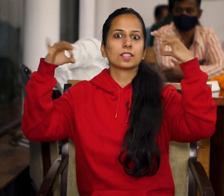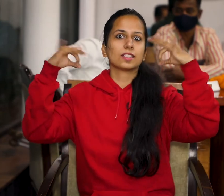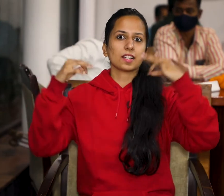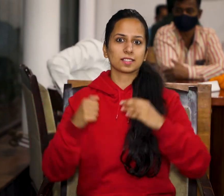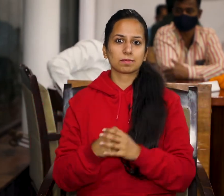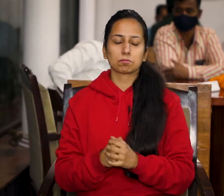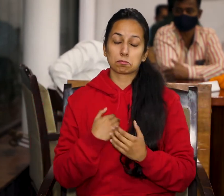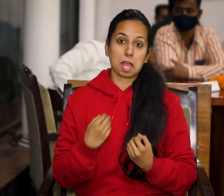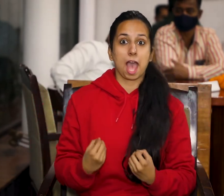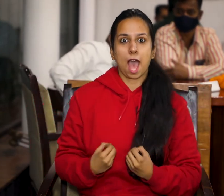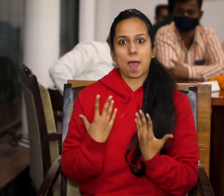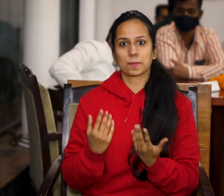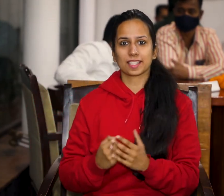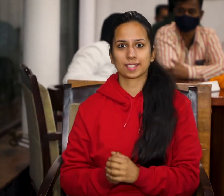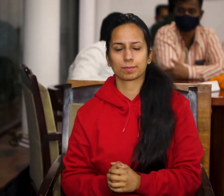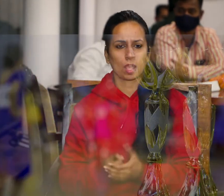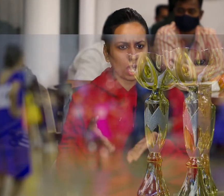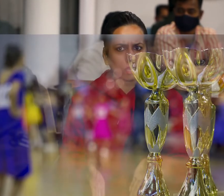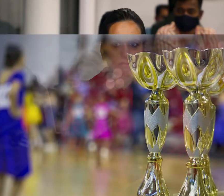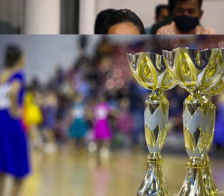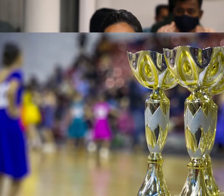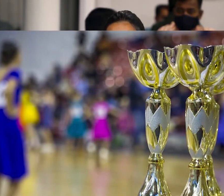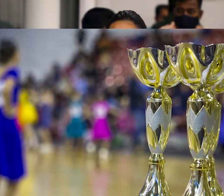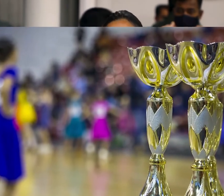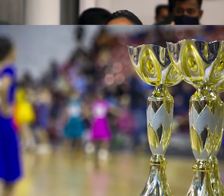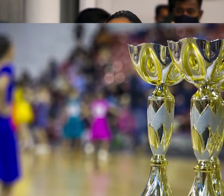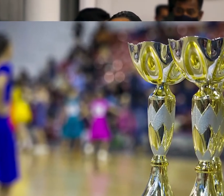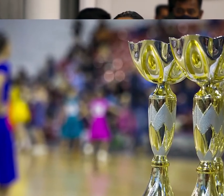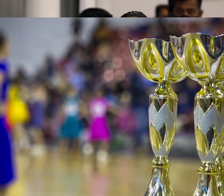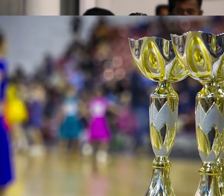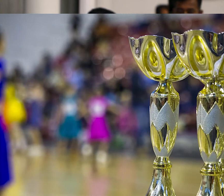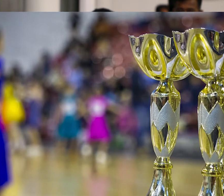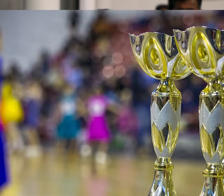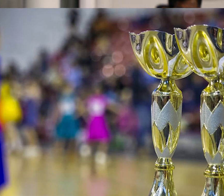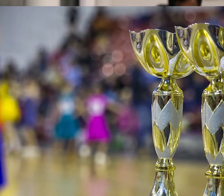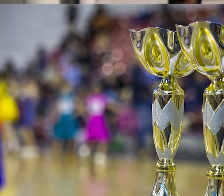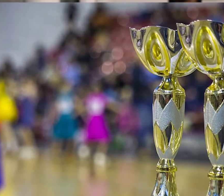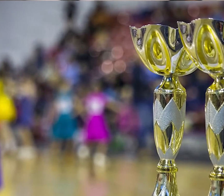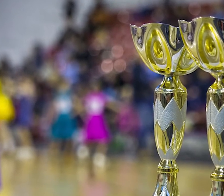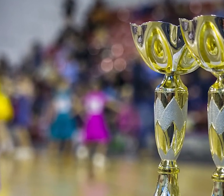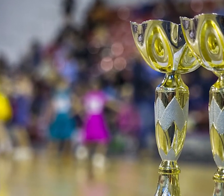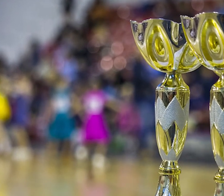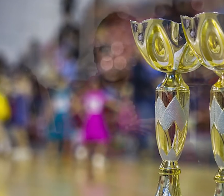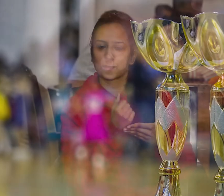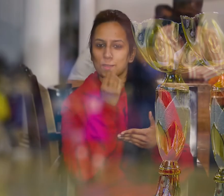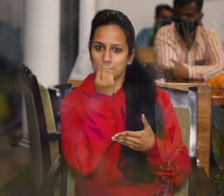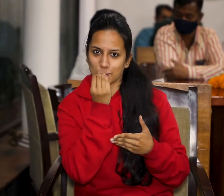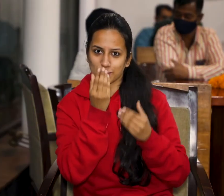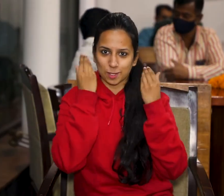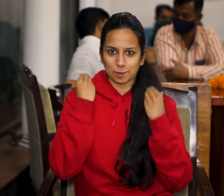क्रिएटिव अडल्ट बिकॉज ऑफ माई डांस एक्सपीरियंस एंड अवार्ड्स उसमें मिल रहा है। ये एक बहुत अच्छा अपॉर्चुनिटी है जो मुझे गवर्नमेंट